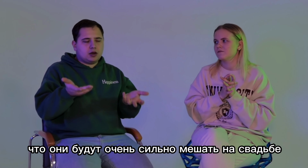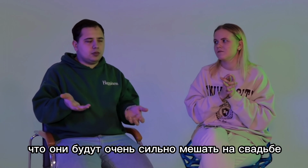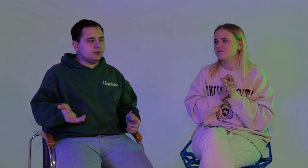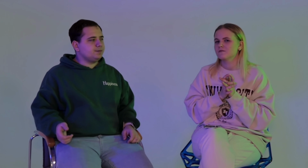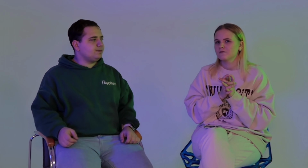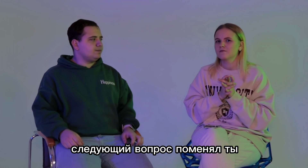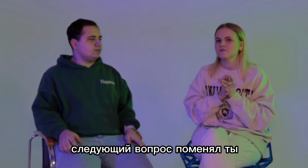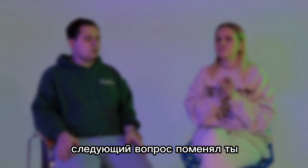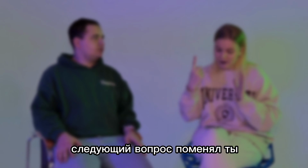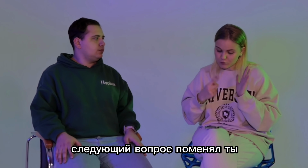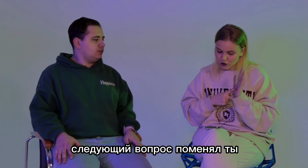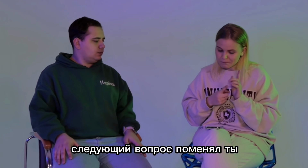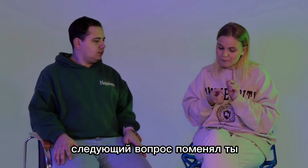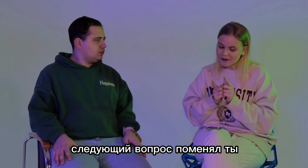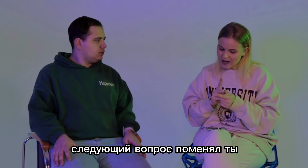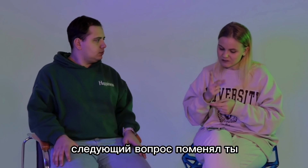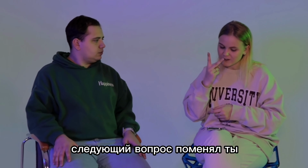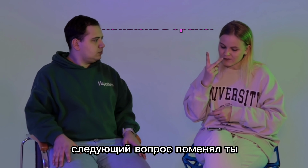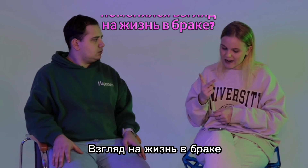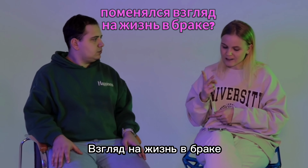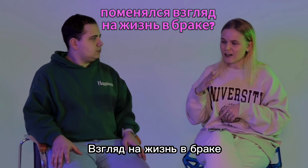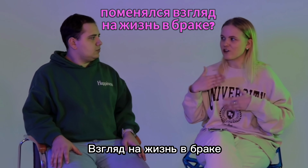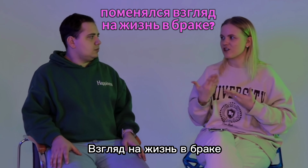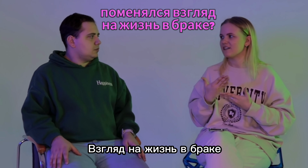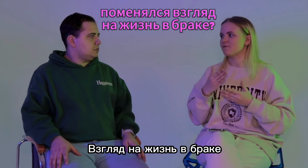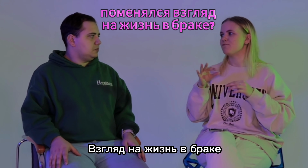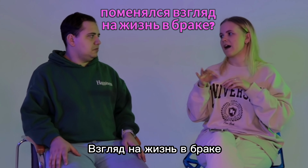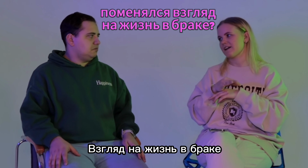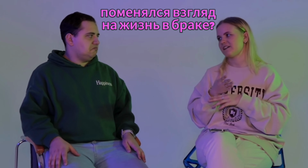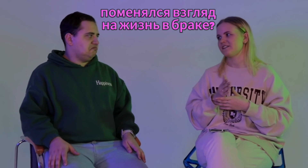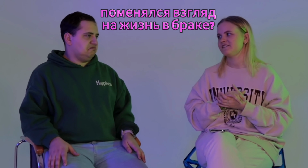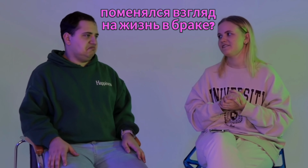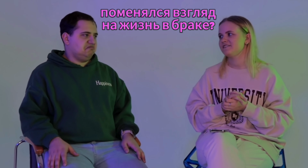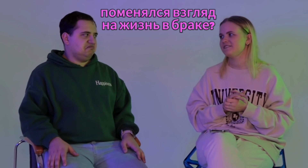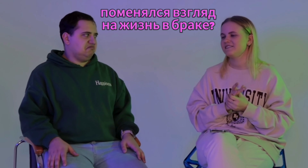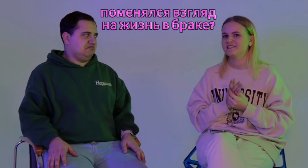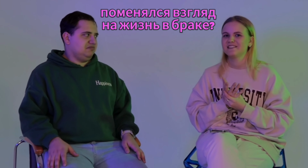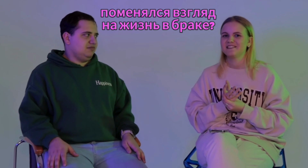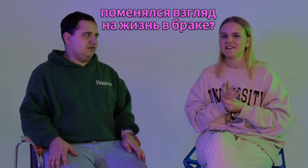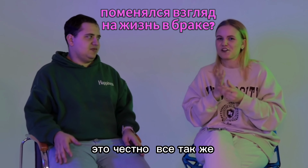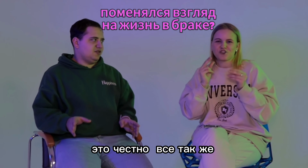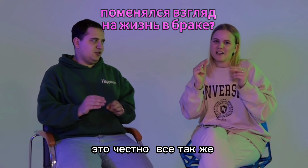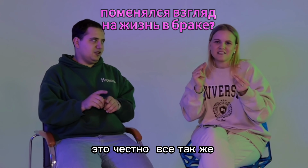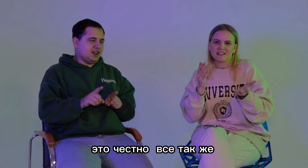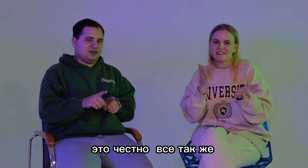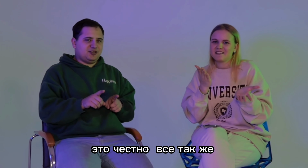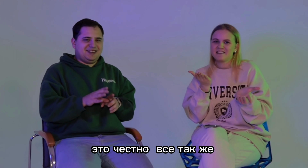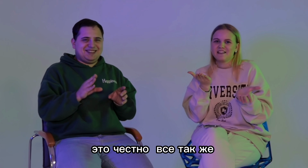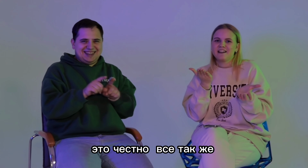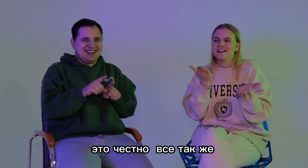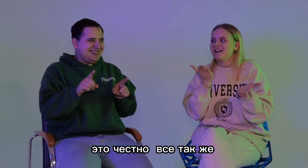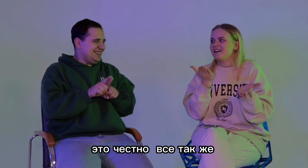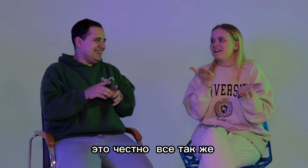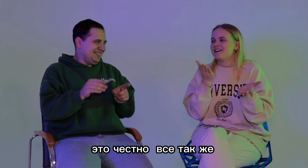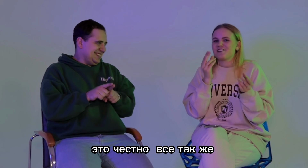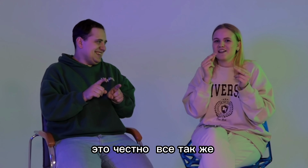свадьбе. Следующий вопрос. Поменялся, блядь, на жизнь в браке? Это честно?